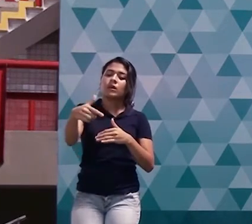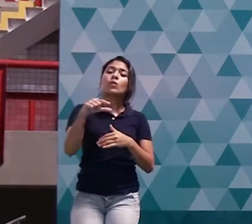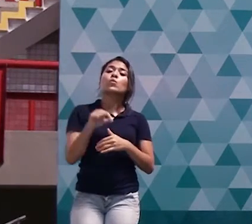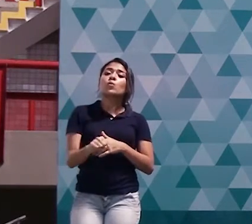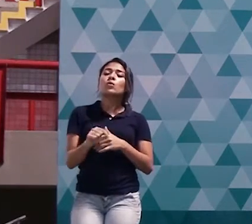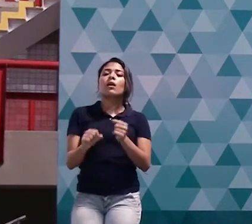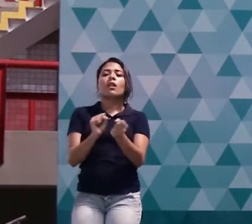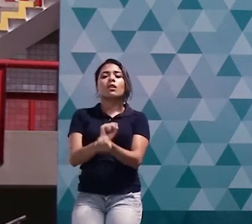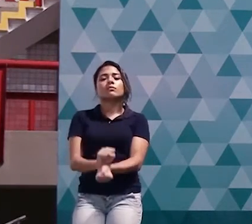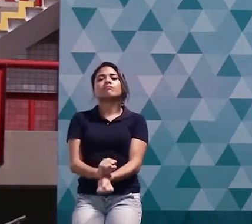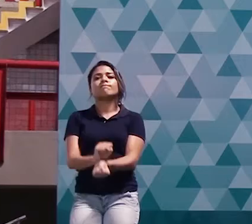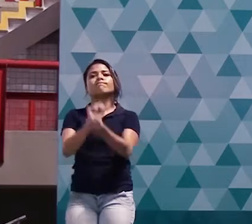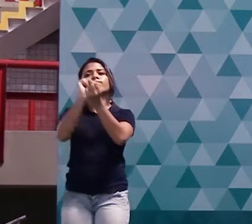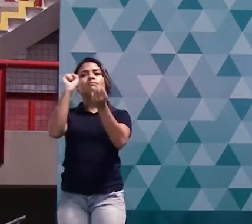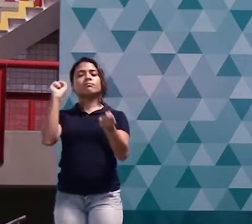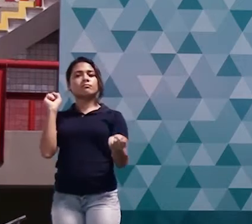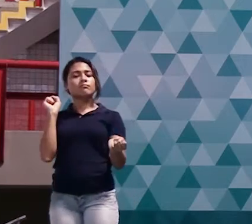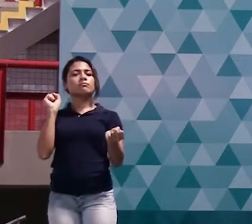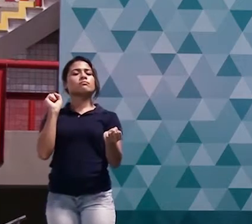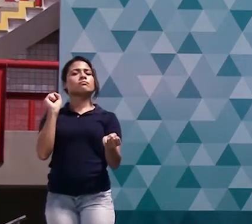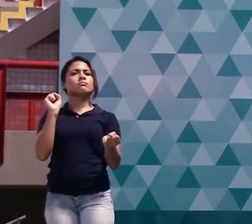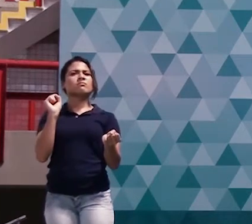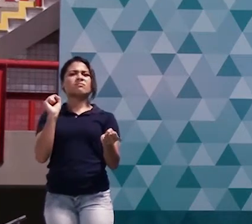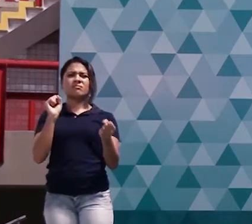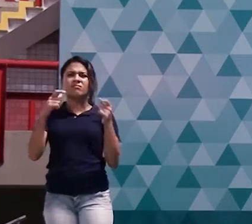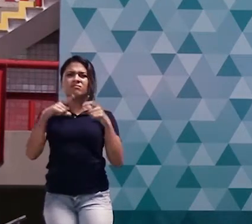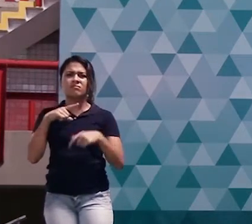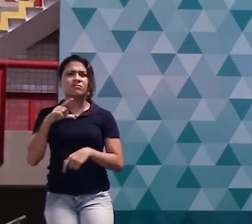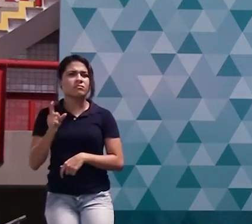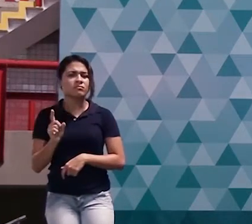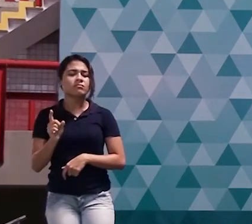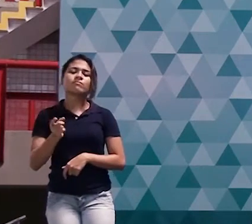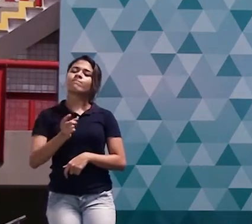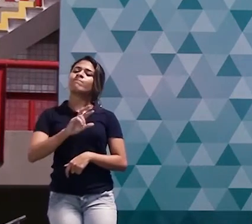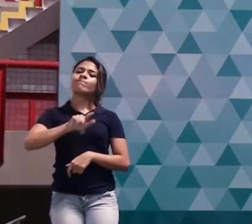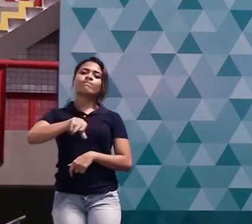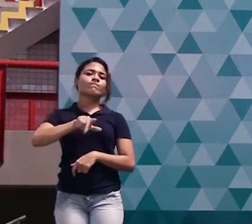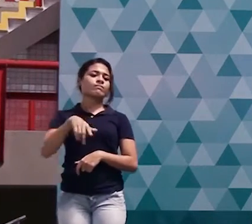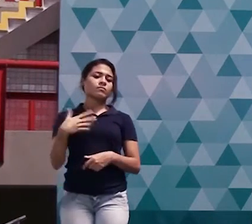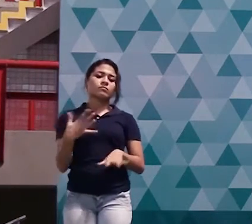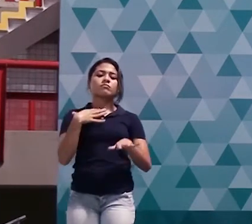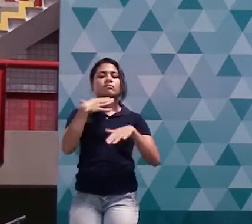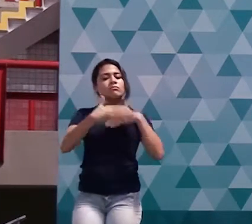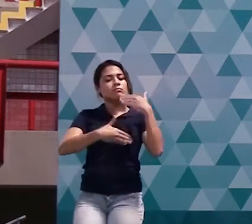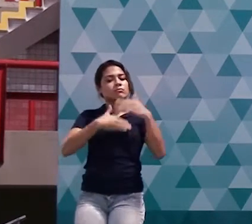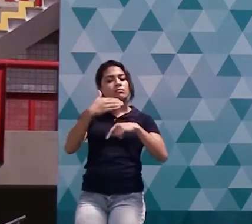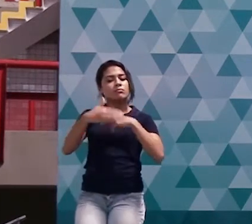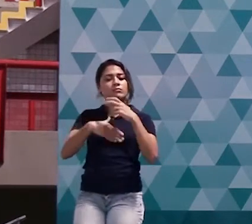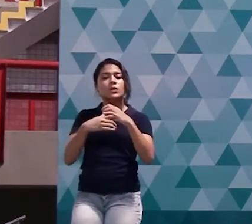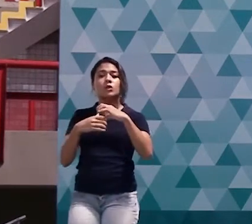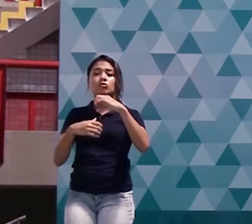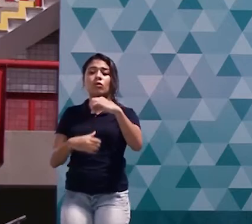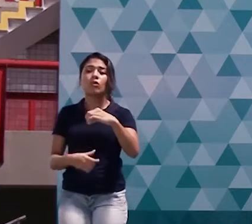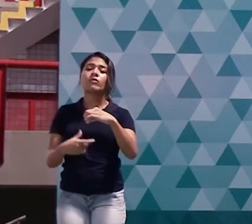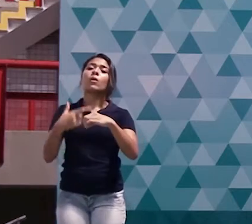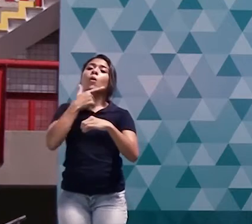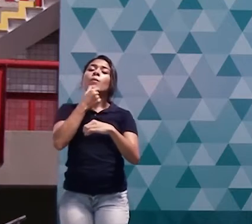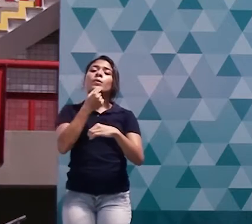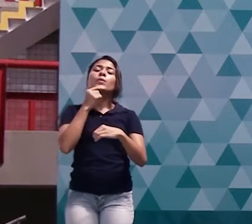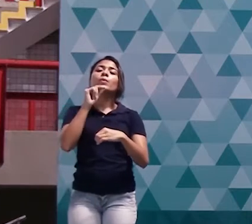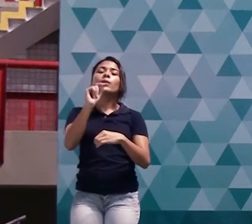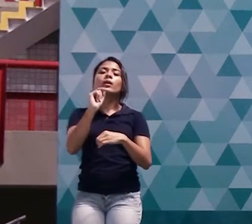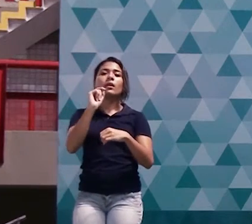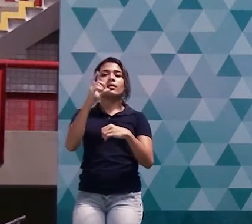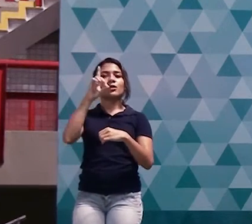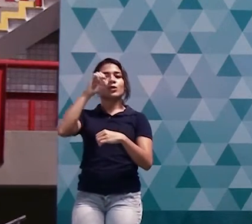Tá certo que isso não aconteceu, né? 10 anos depois, Dom Pedro não estava nem aqui no Brasil, ele só governou 9 anos e pediu para ir embora, renunciou,